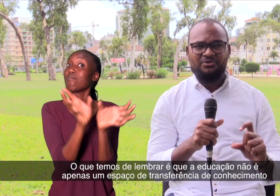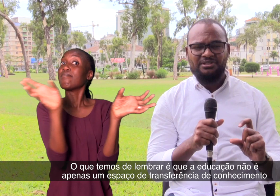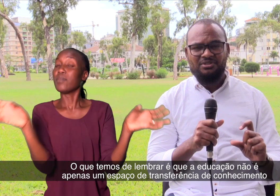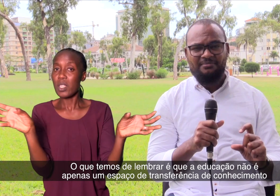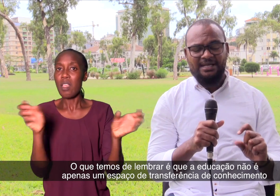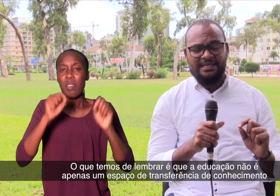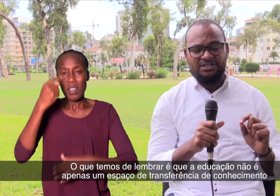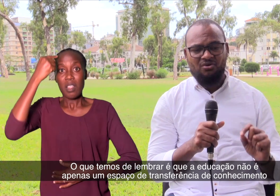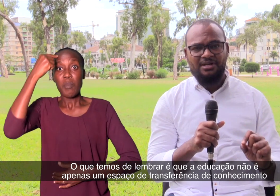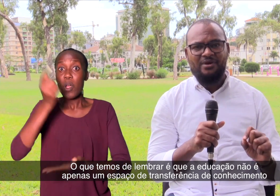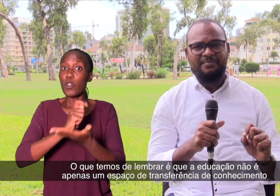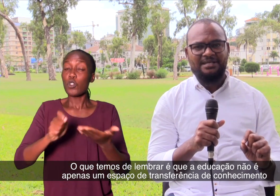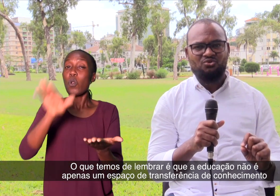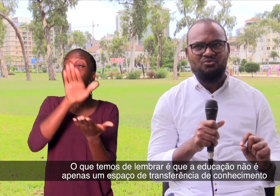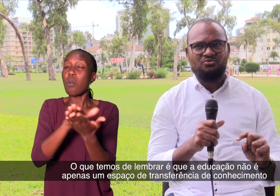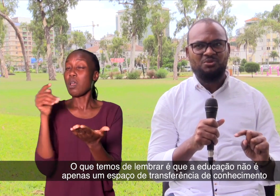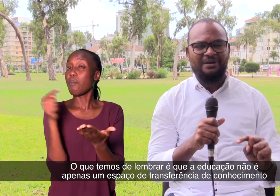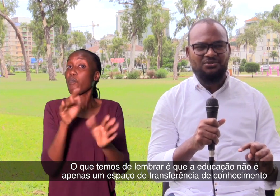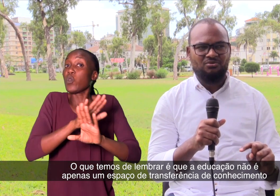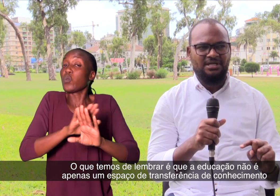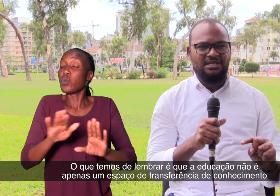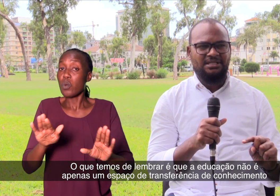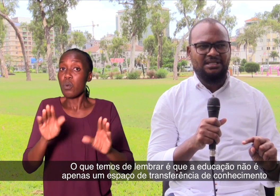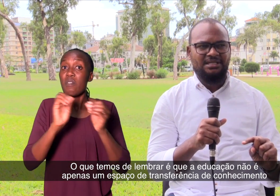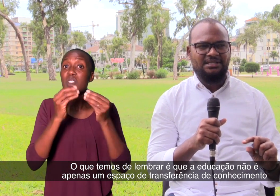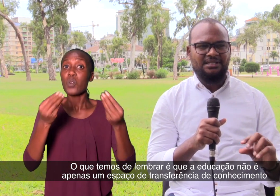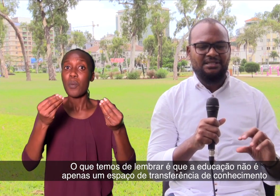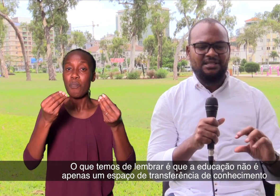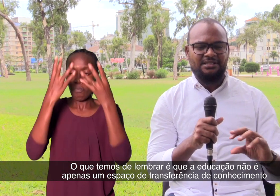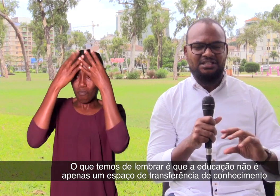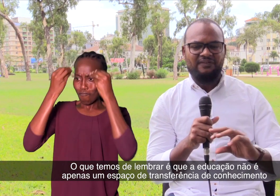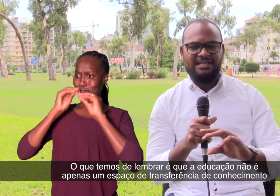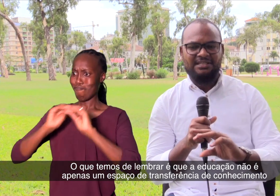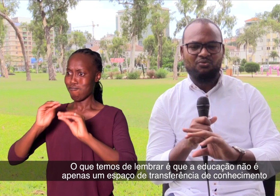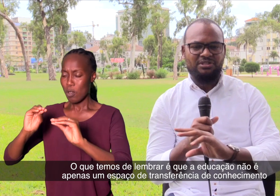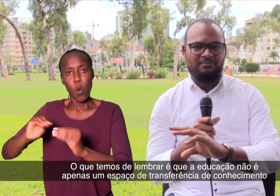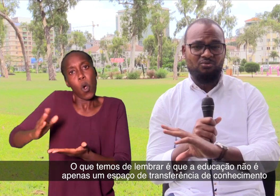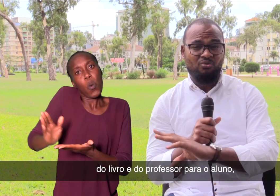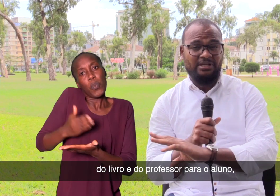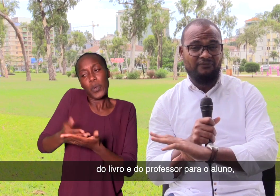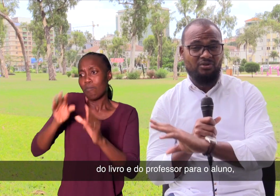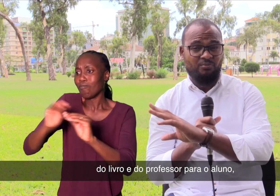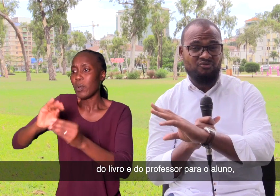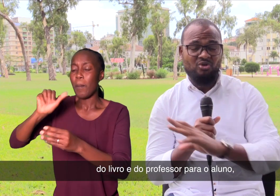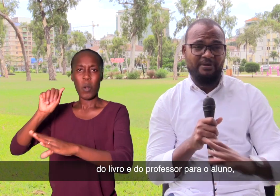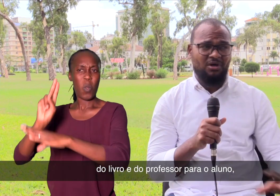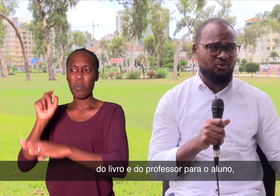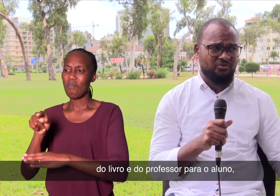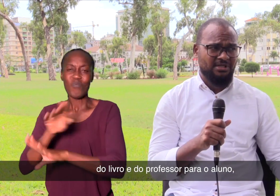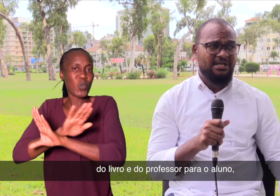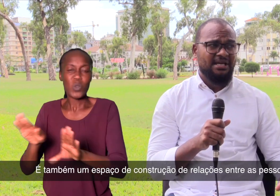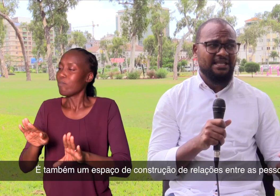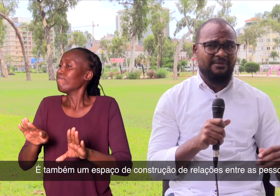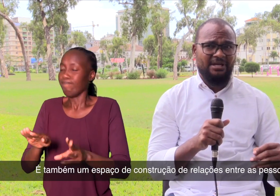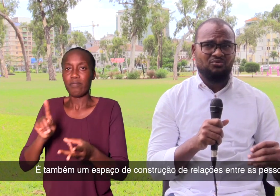Porque o que nós temos que lembrar é que a escola não é apenas um espaço de transferência de conhecimento do livro e do professor para o